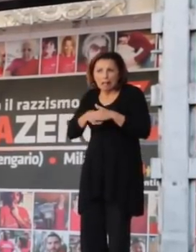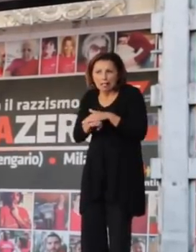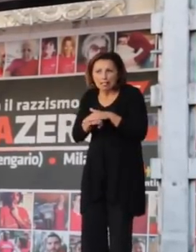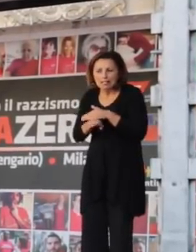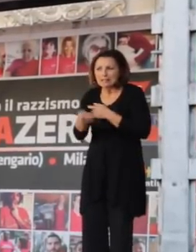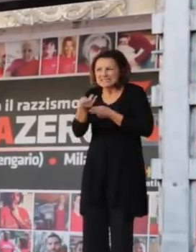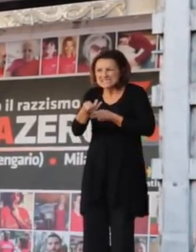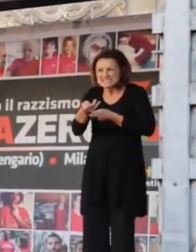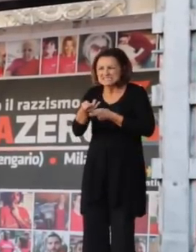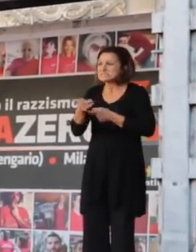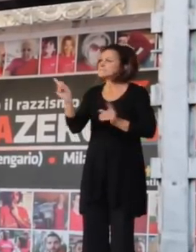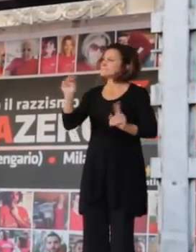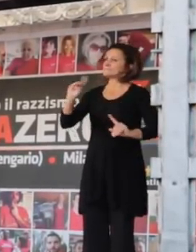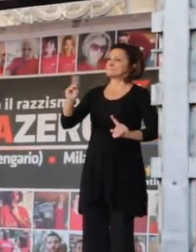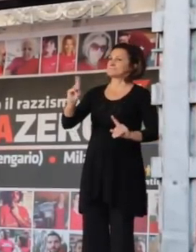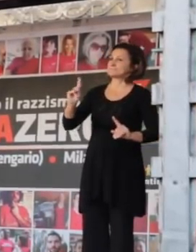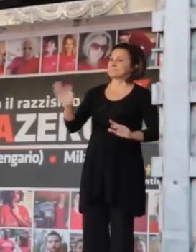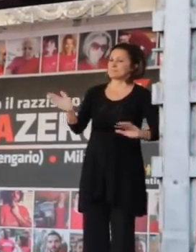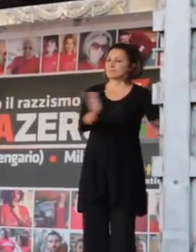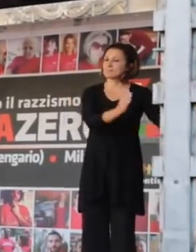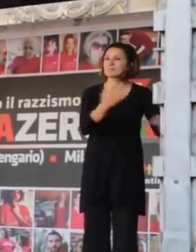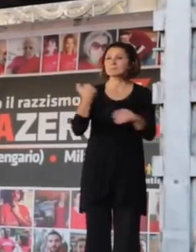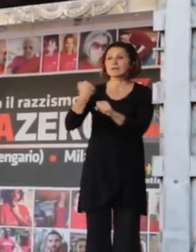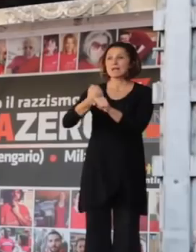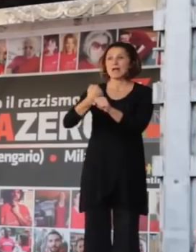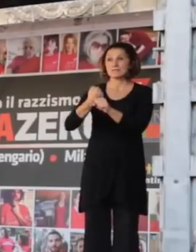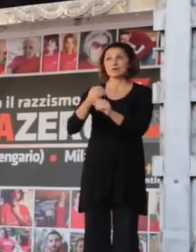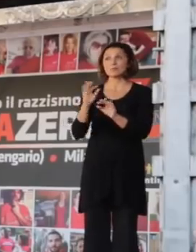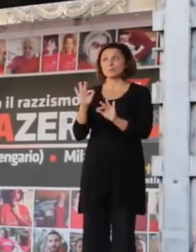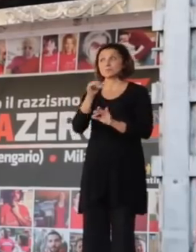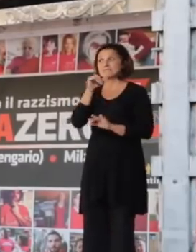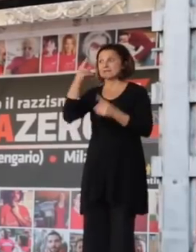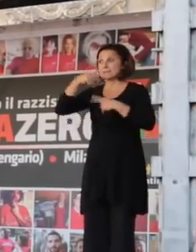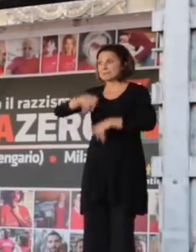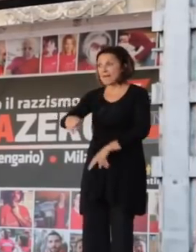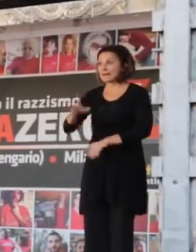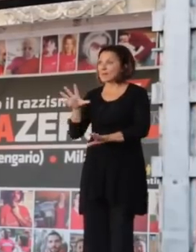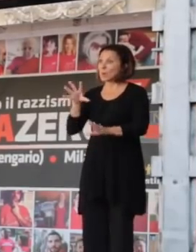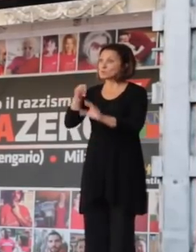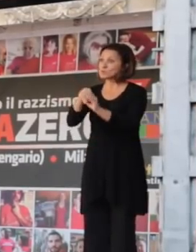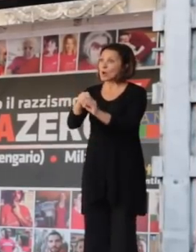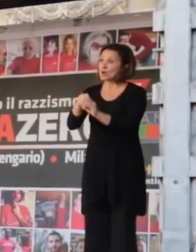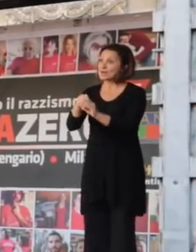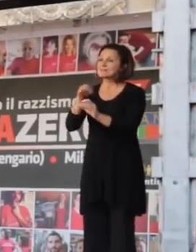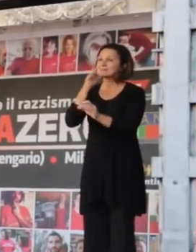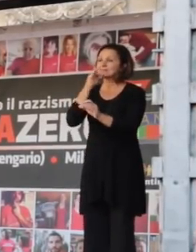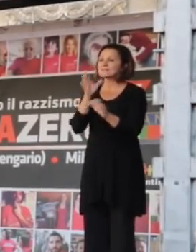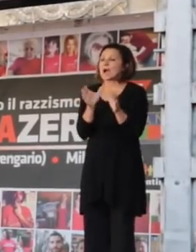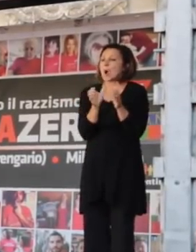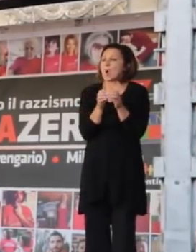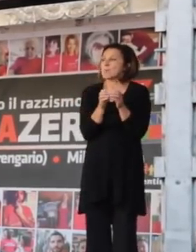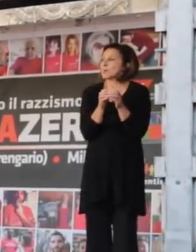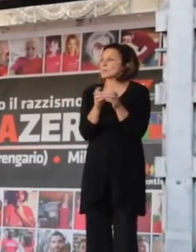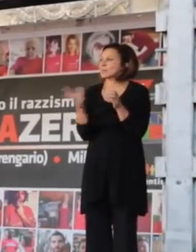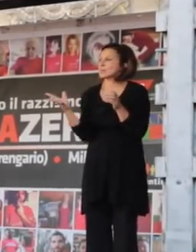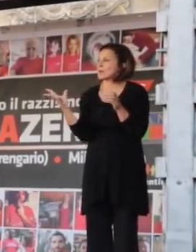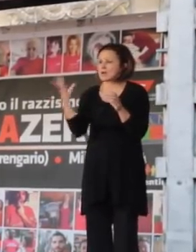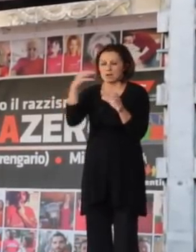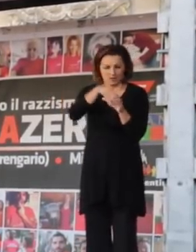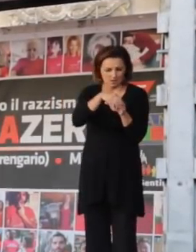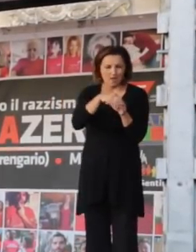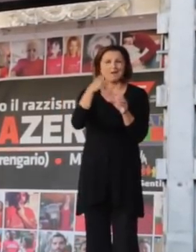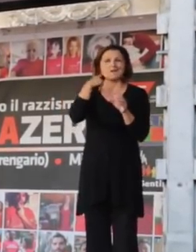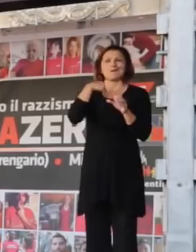uno strumento di inclusione perché fa sentire parte di una comunità chi c'è ed è il miglior antidoto alla creazione dei